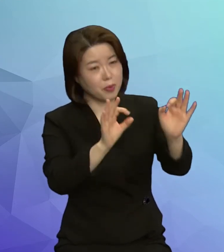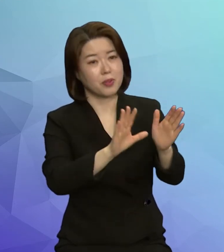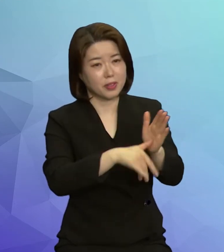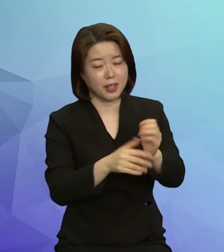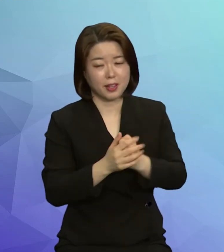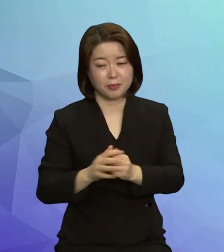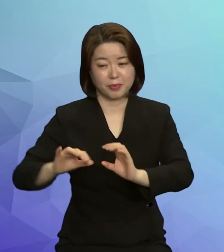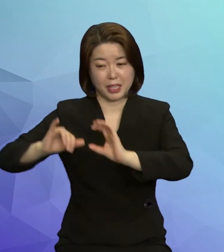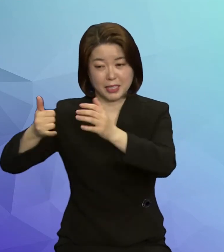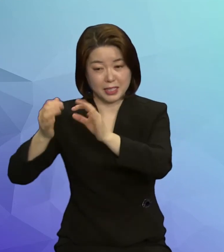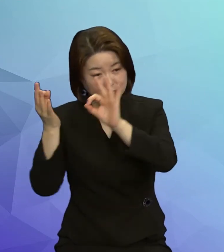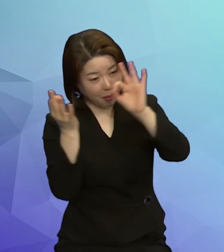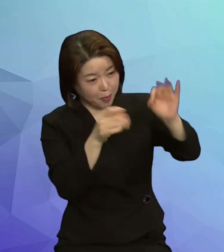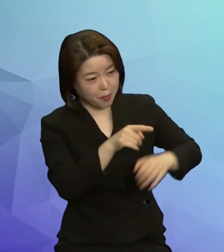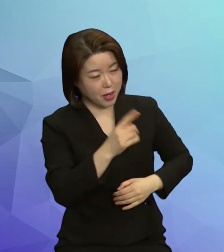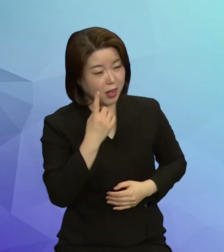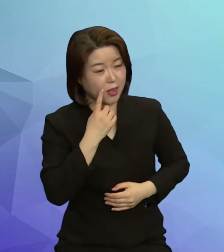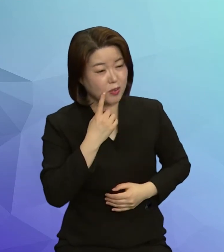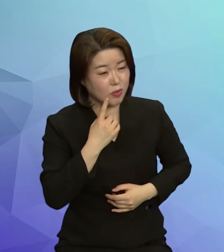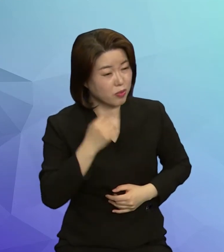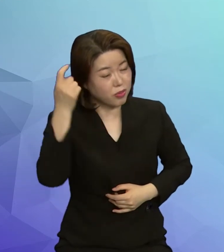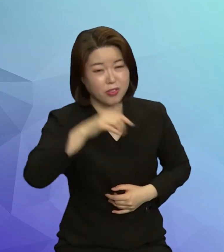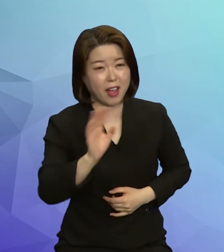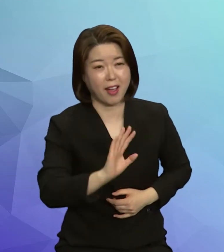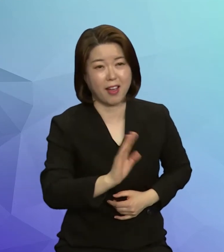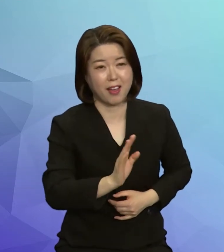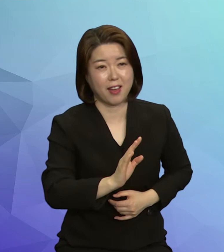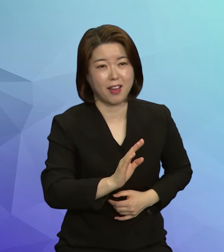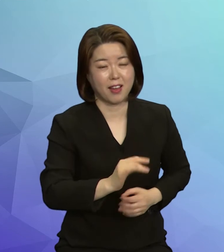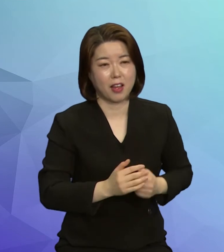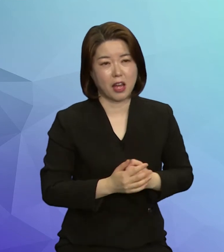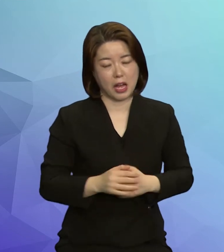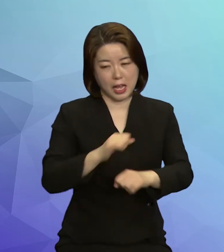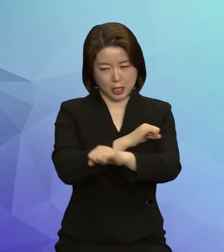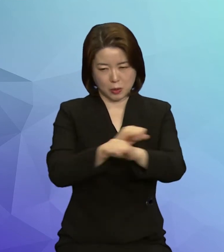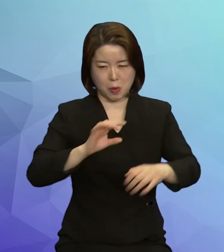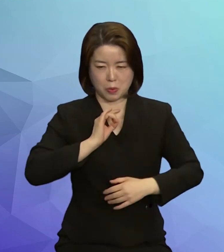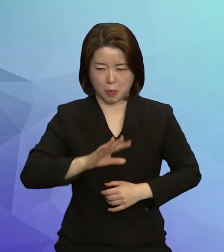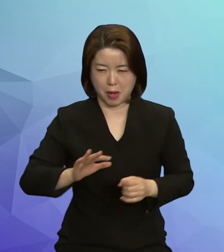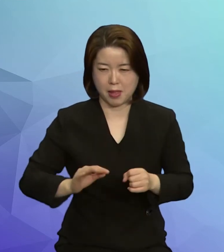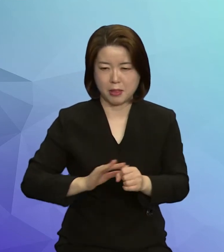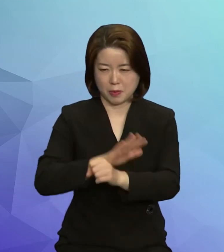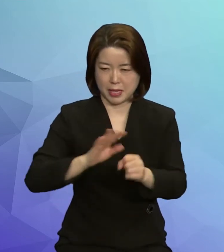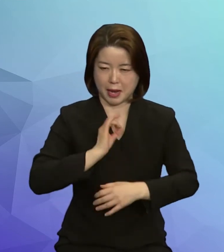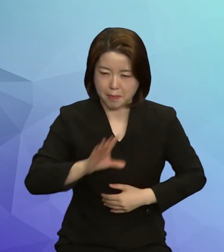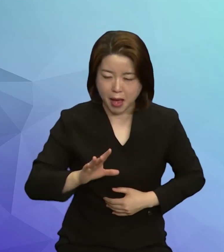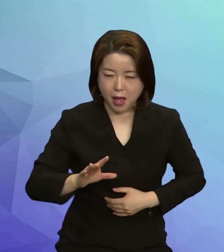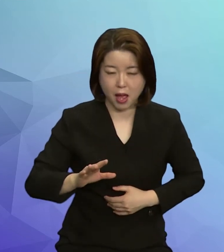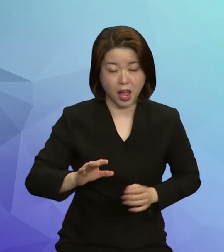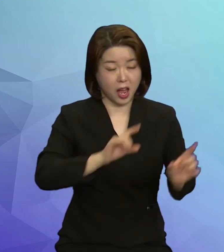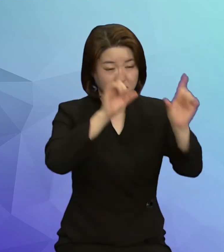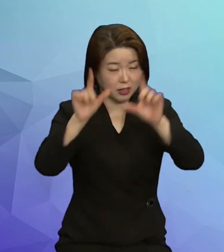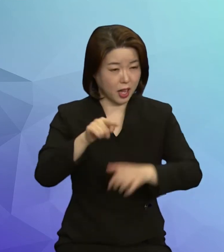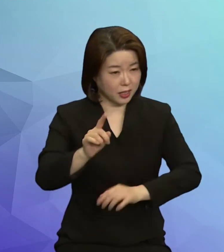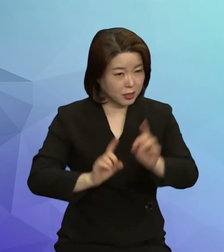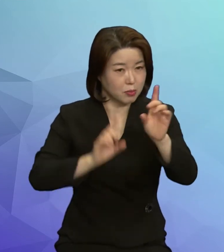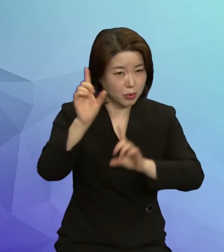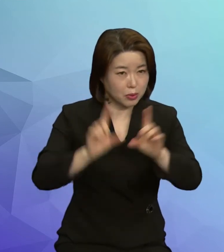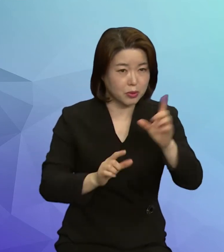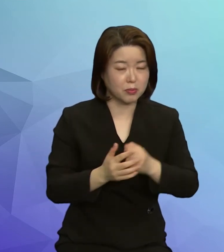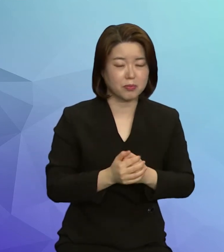볼 때 세상 사람들이 볼 때는 부럽게 느껴지지 않아요. 용서만 하고 사랑만 하며 사는